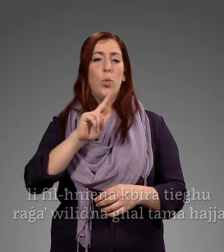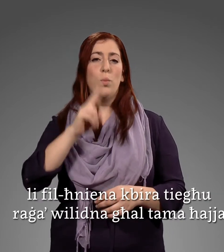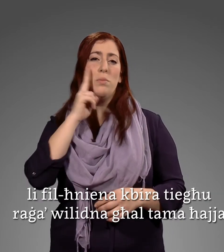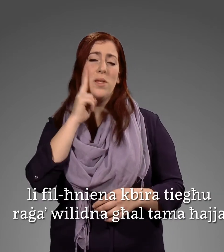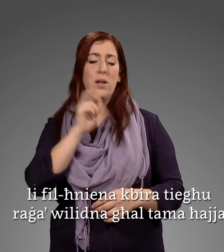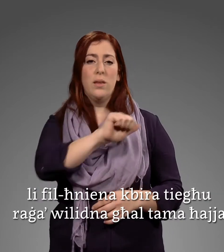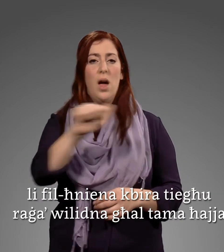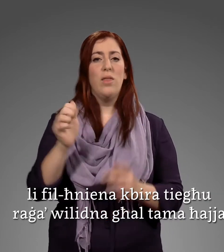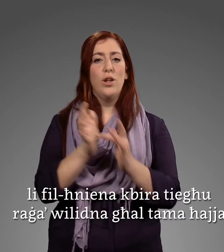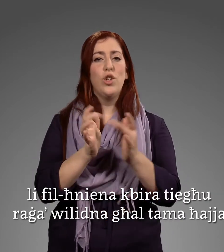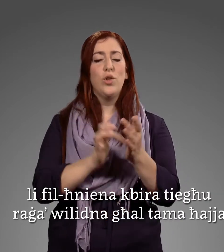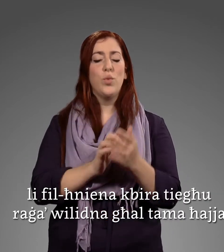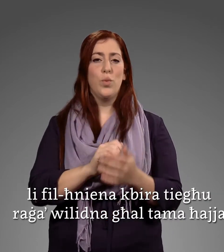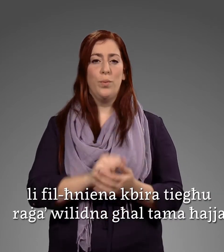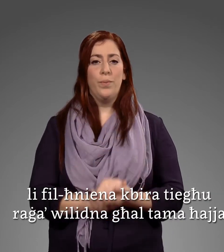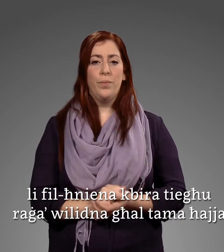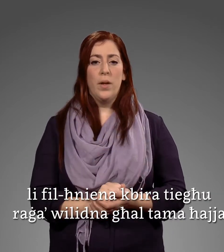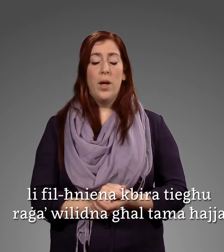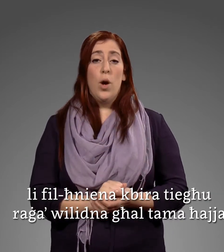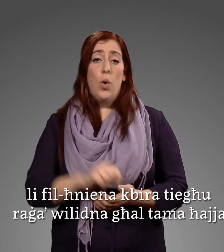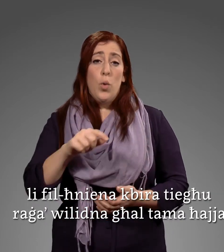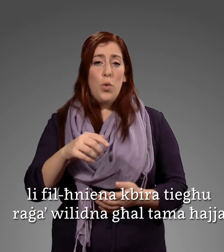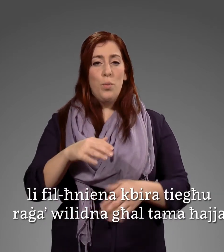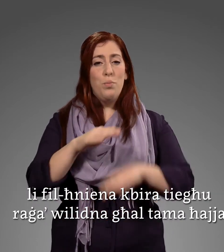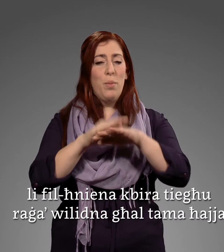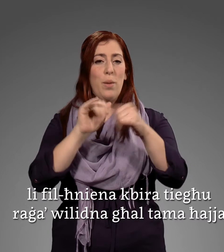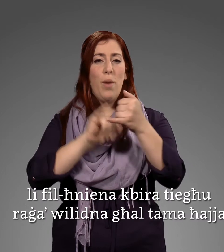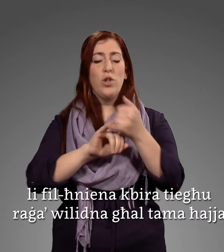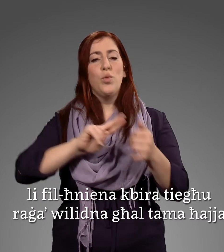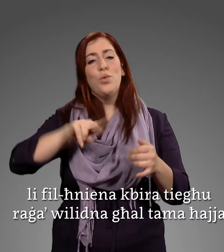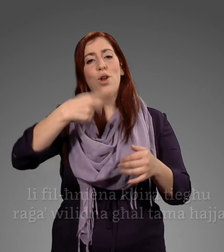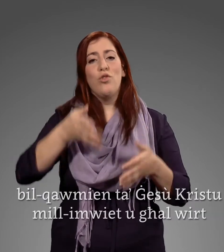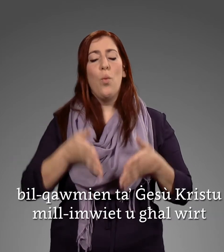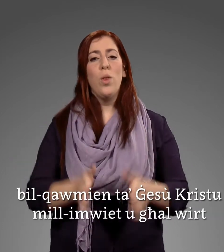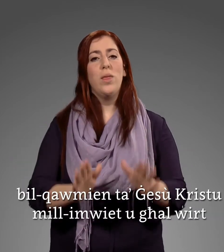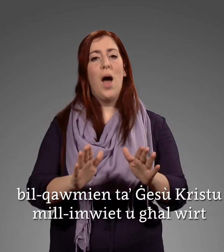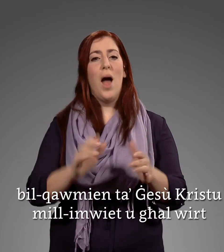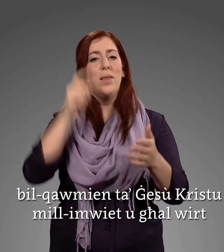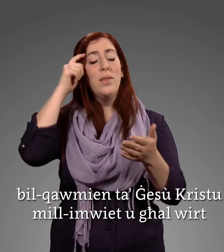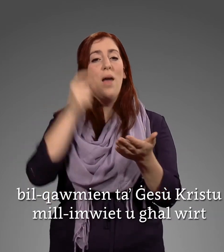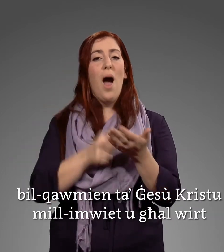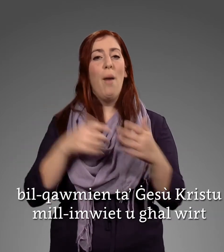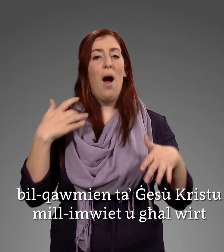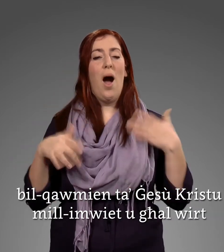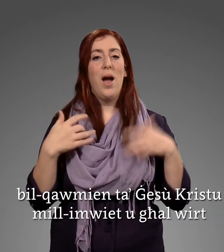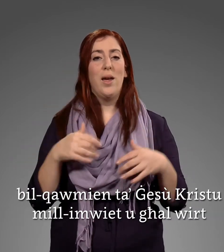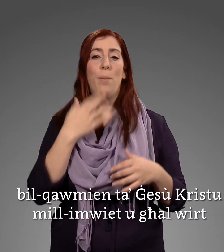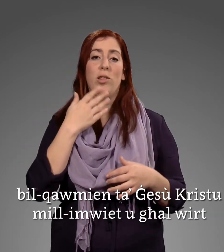li fil-ħniena kbira tiegħu reġa' wilidna għal tama ħajja bil-qawmin ta' Ġesu Kristu mill-imwiet.